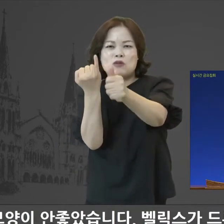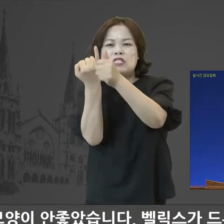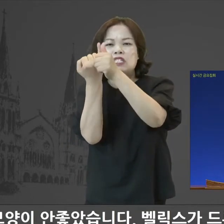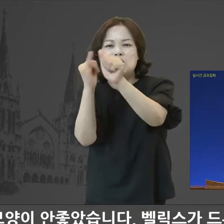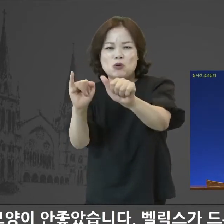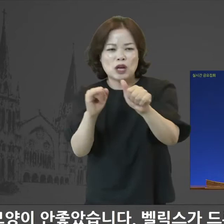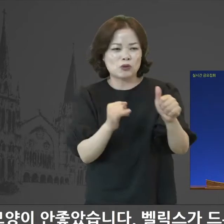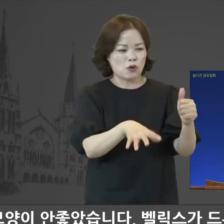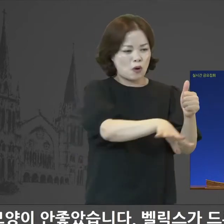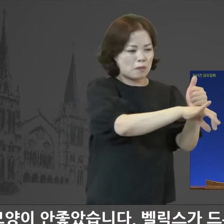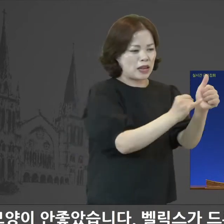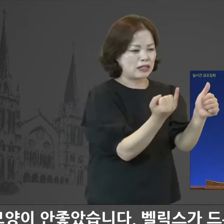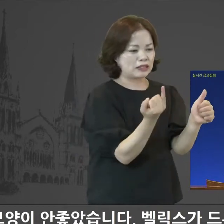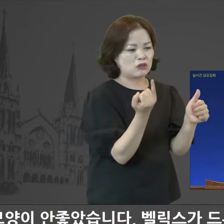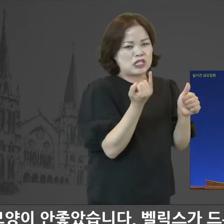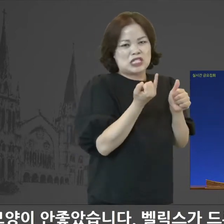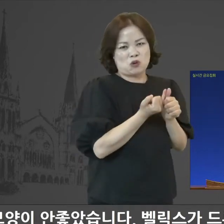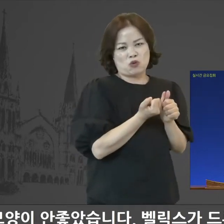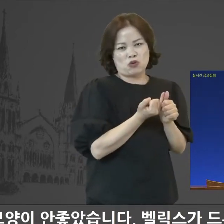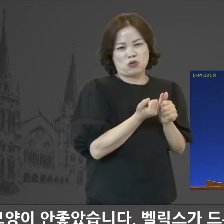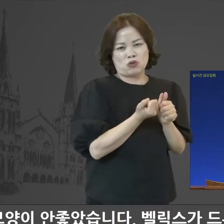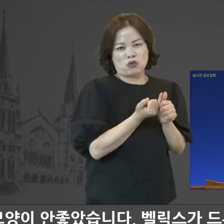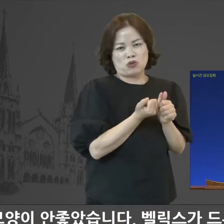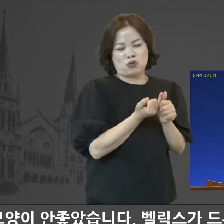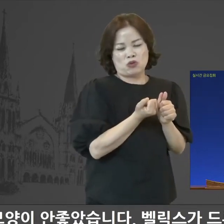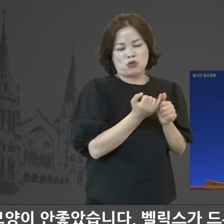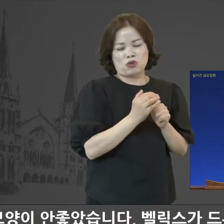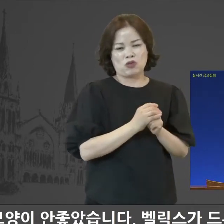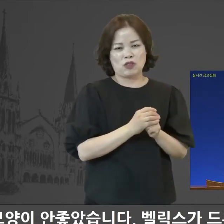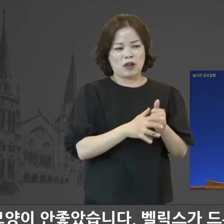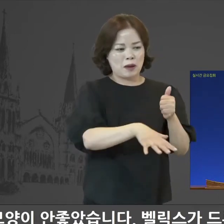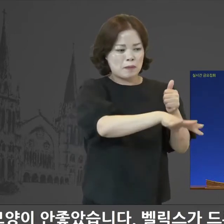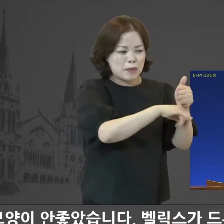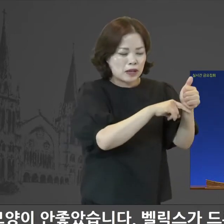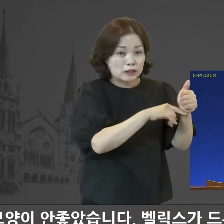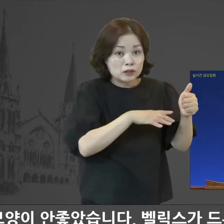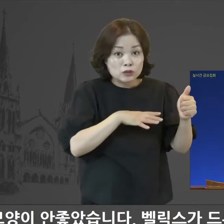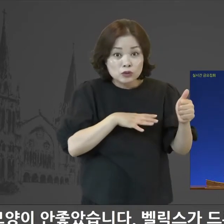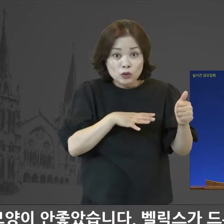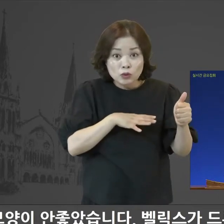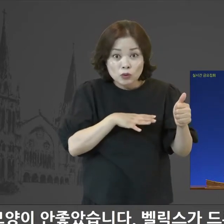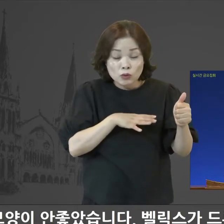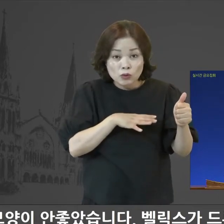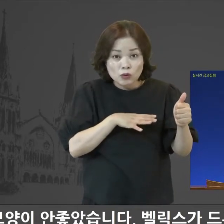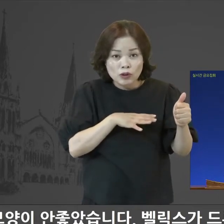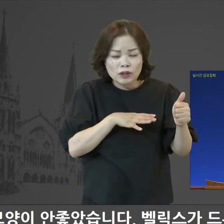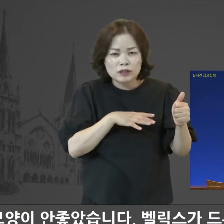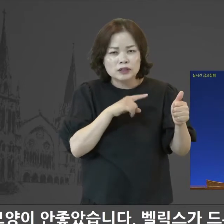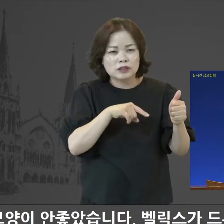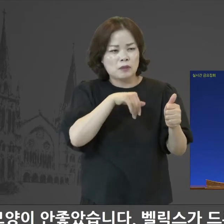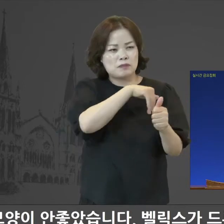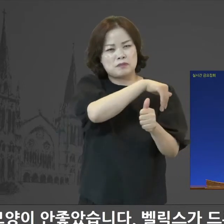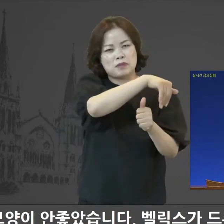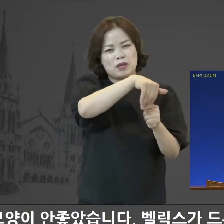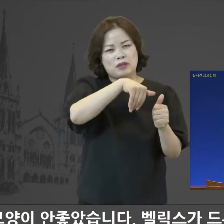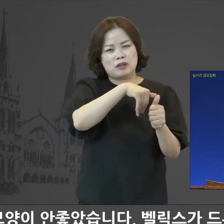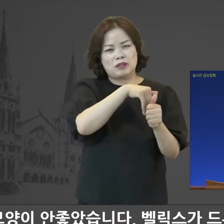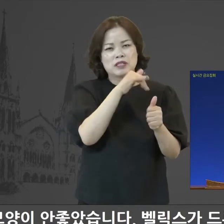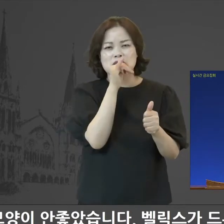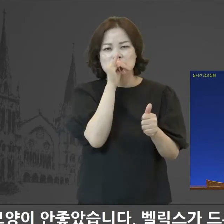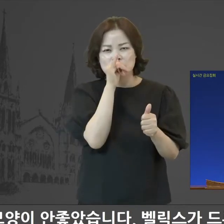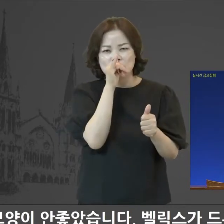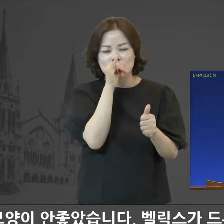케이스예요. 그래서 이 벨릭스가 두려워했다는 것을 그런 배경을